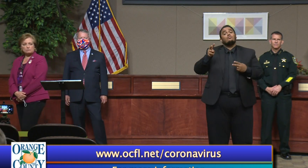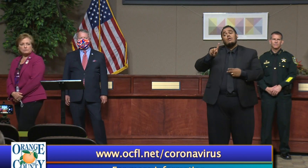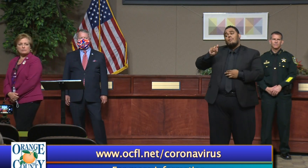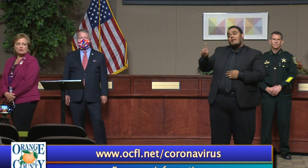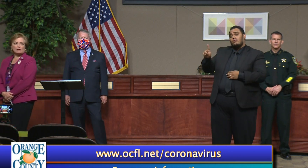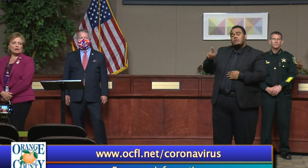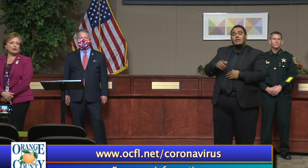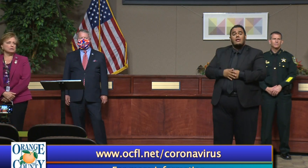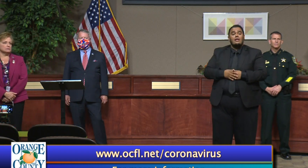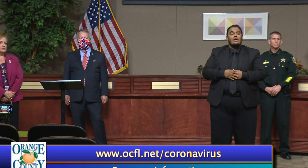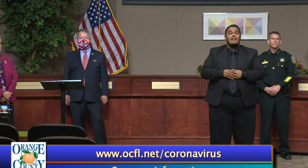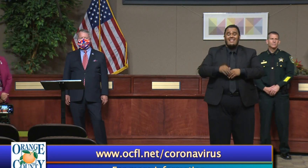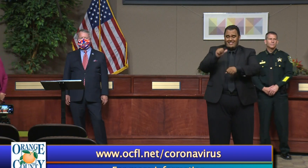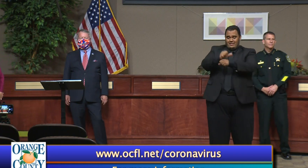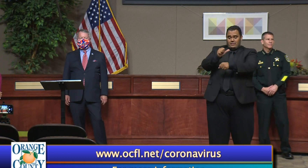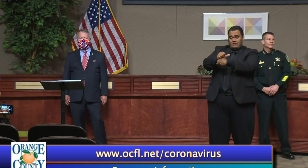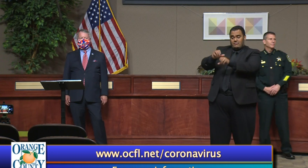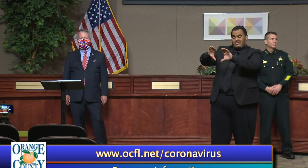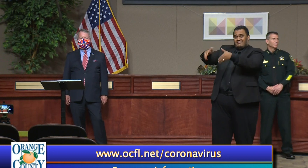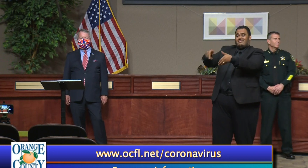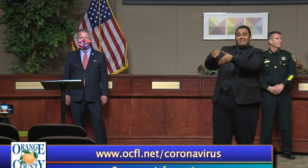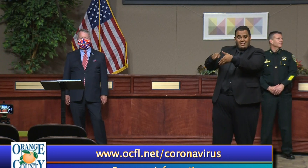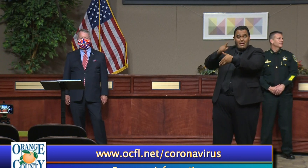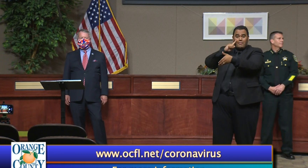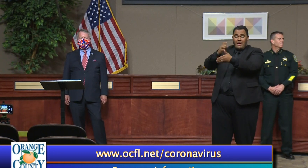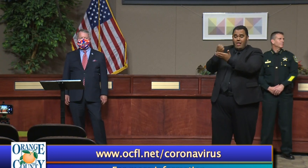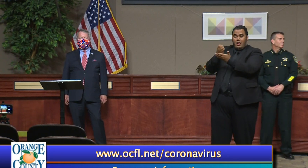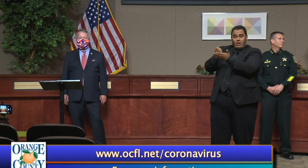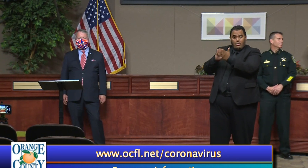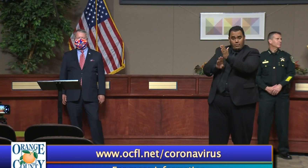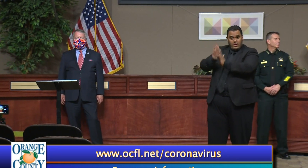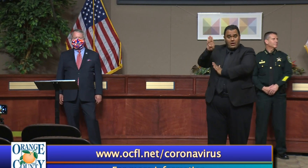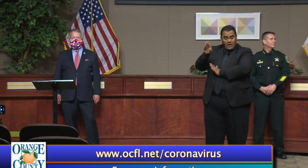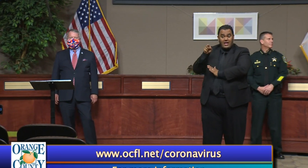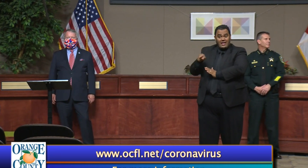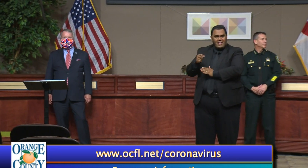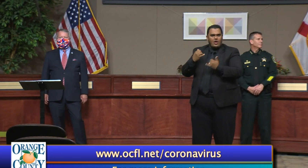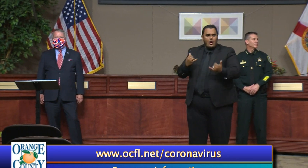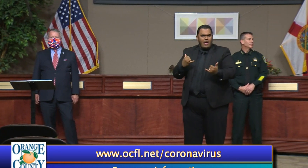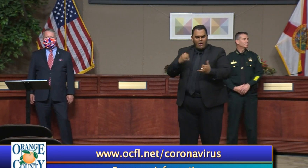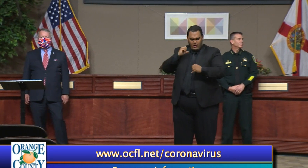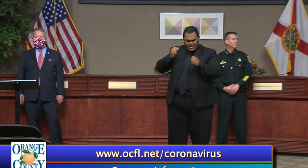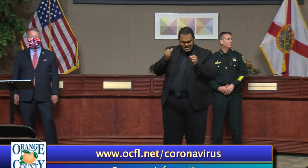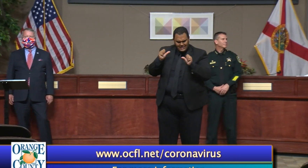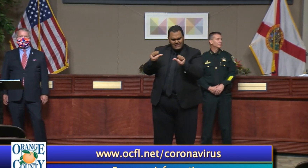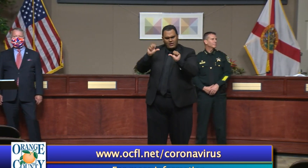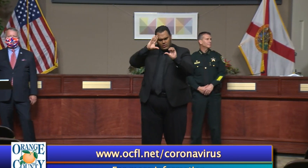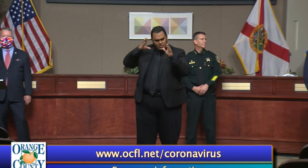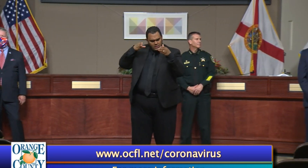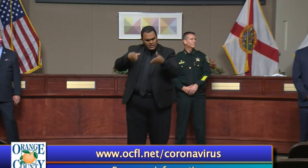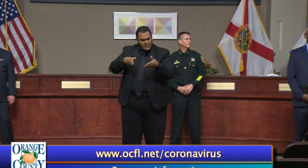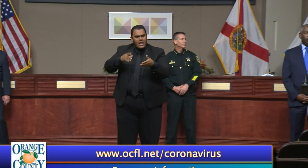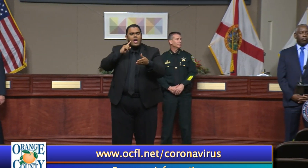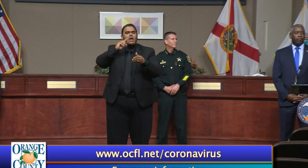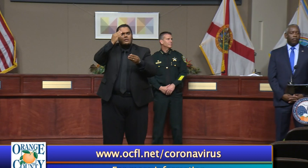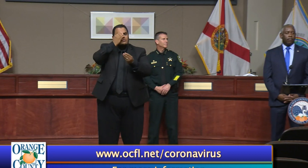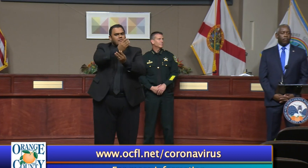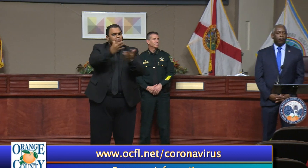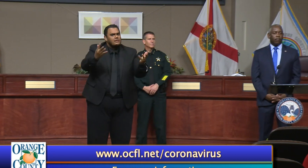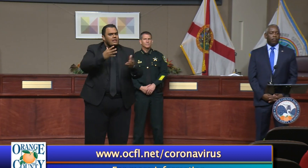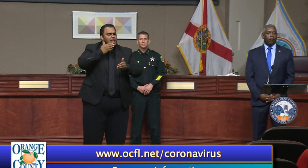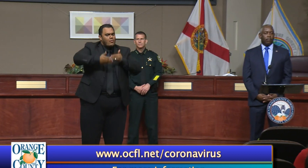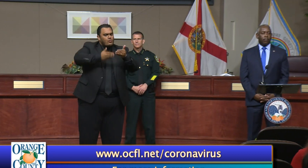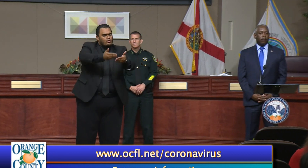la Recuperación Económica está justamente trabajando en campañas para educar al público sobre procesos y procedimientos de salubridad